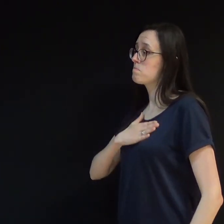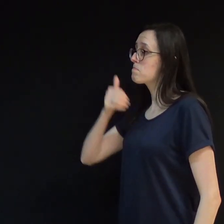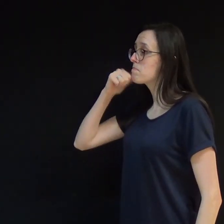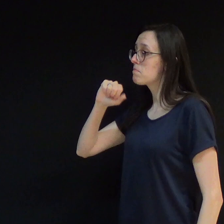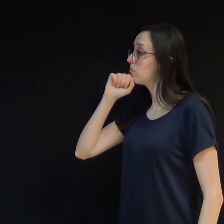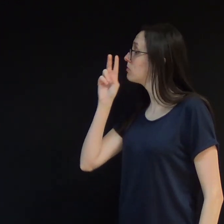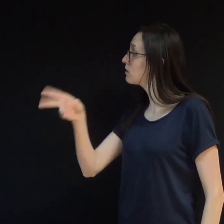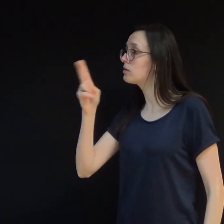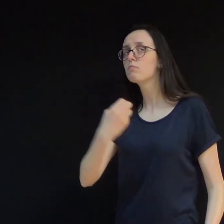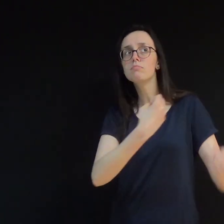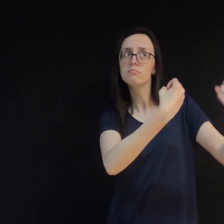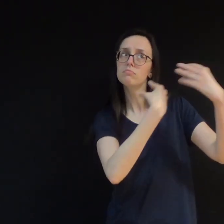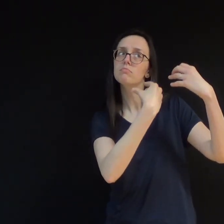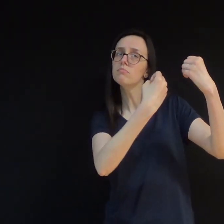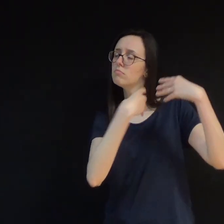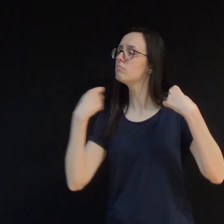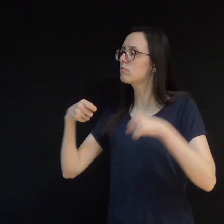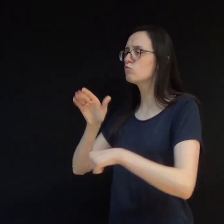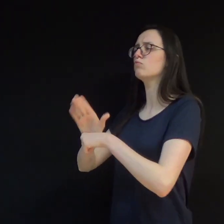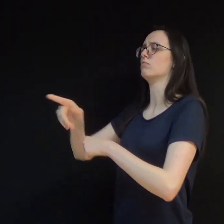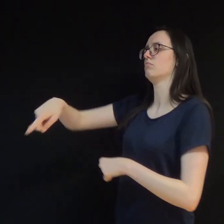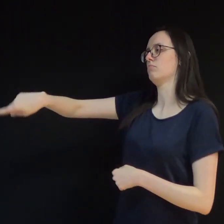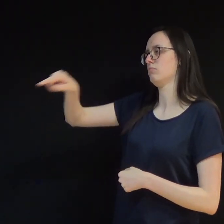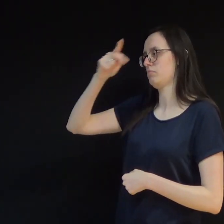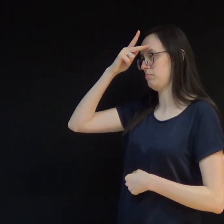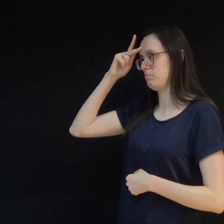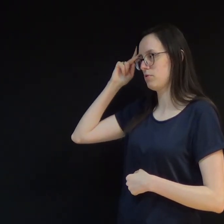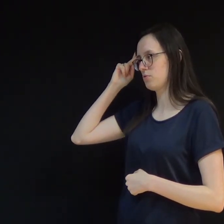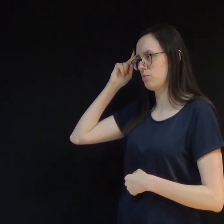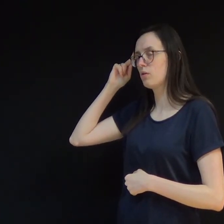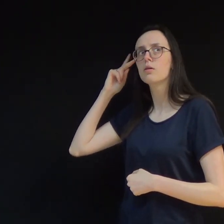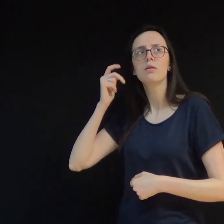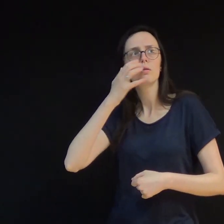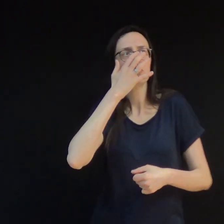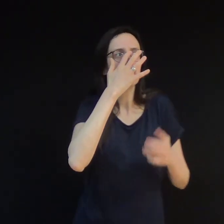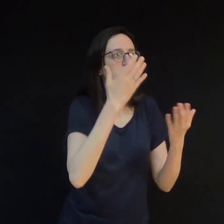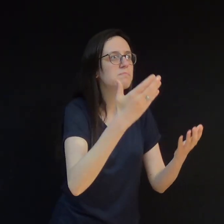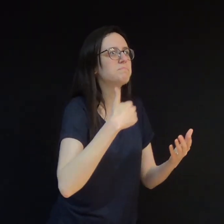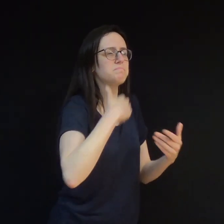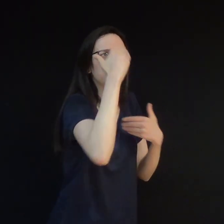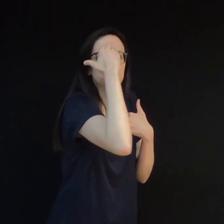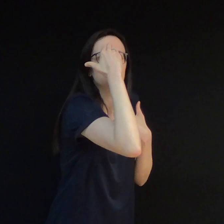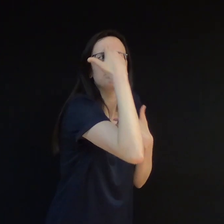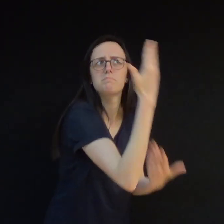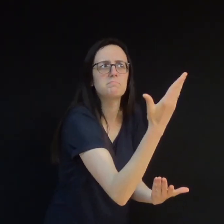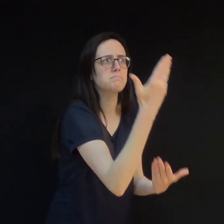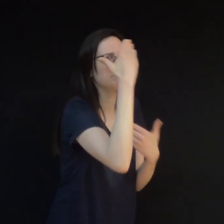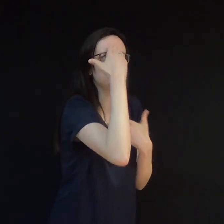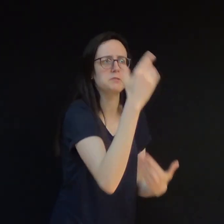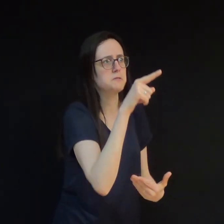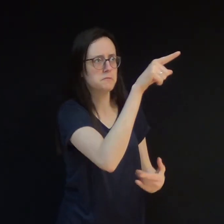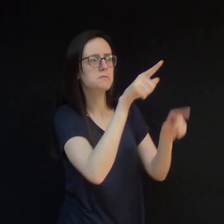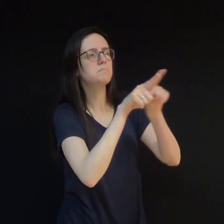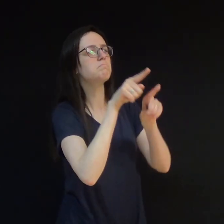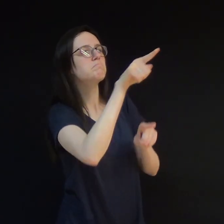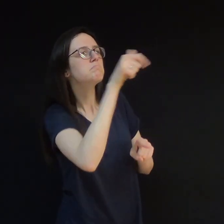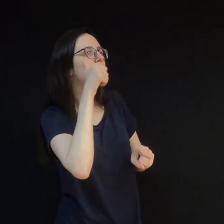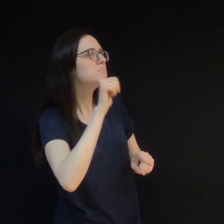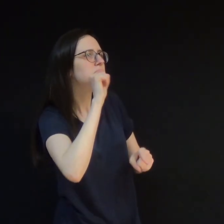pessoas porque agradeço de todo o coração a você ea sua mãe o rapaz saiu daquela casa